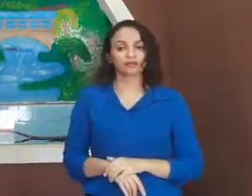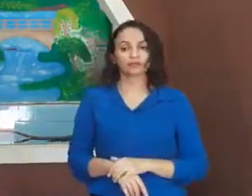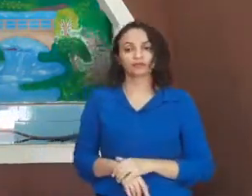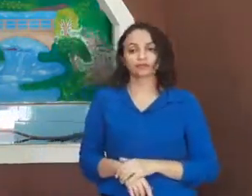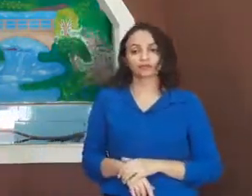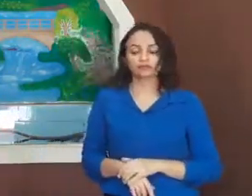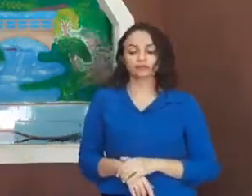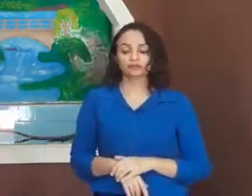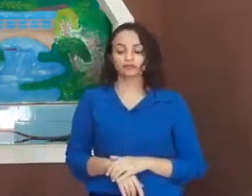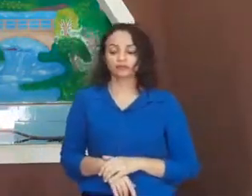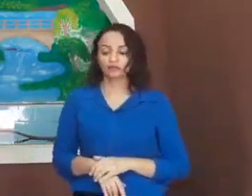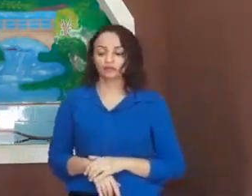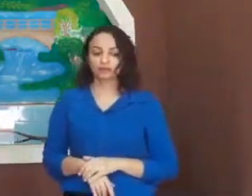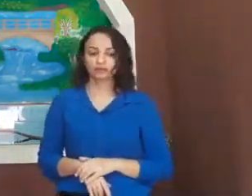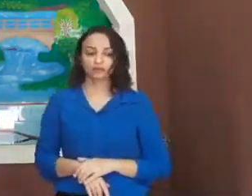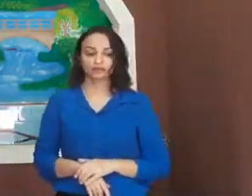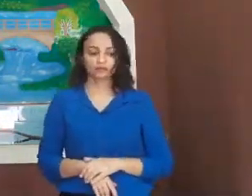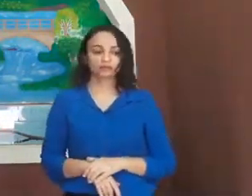é?